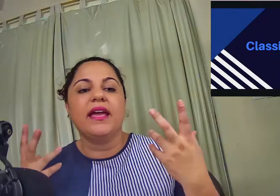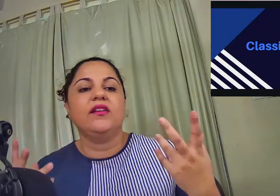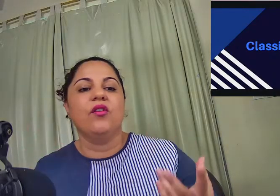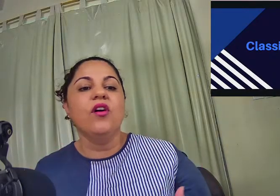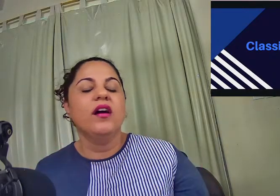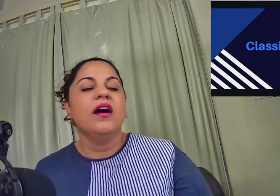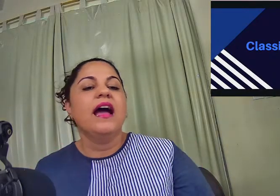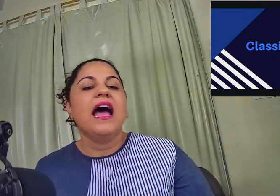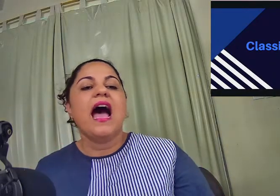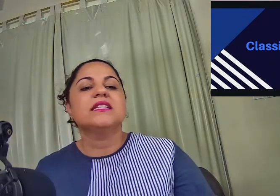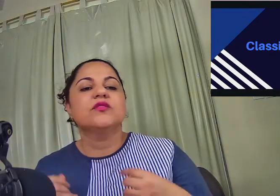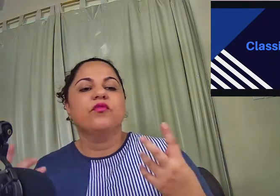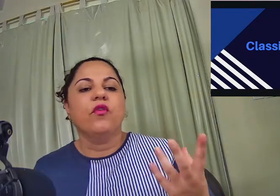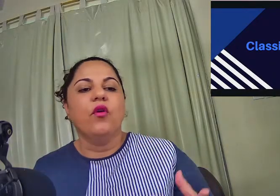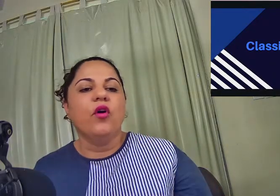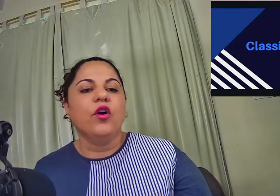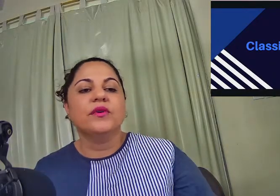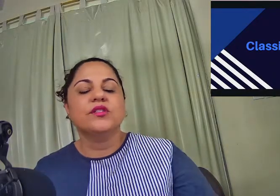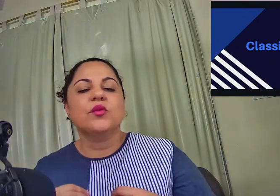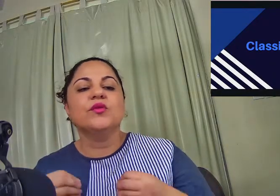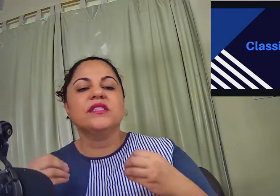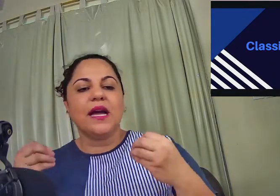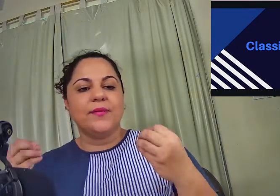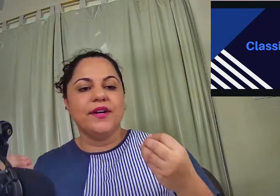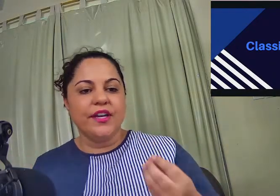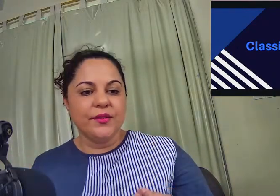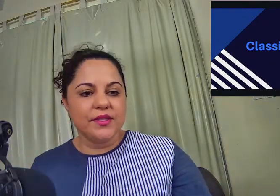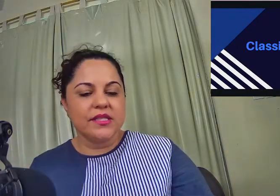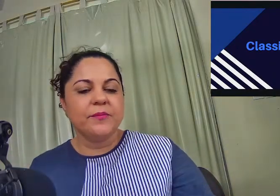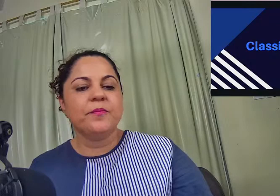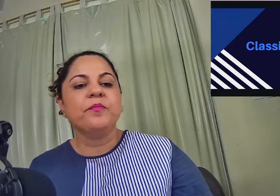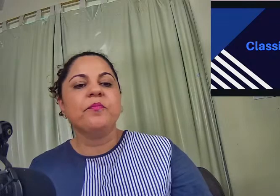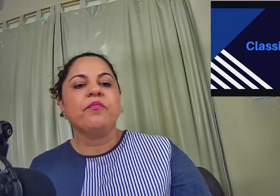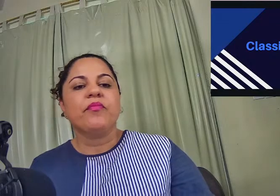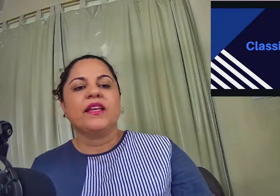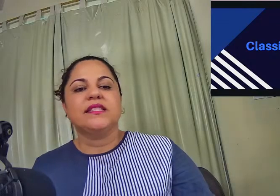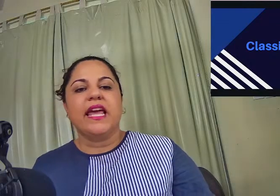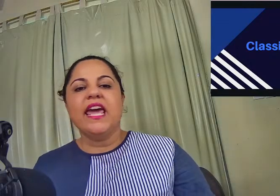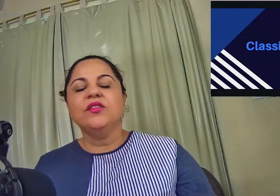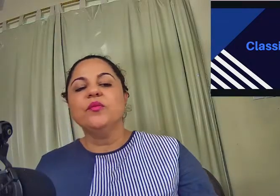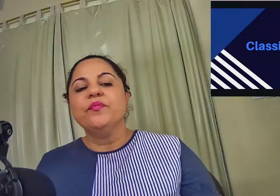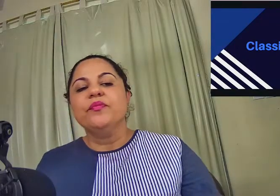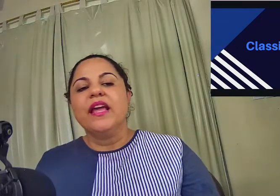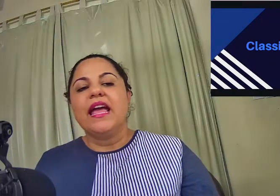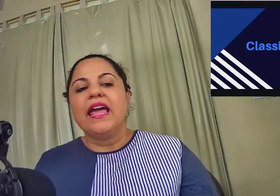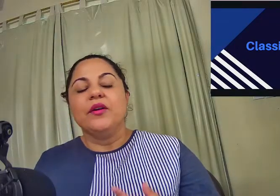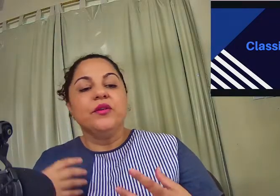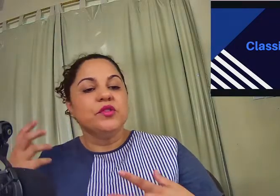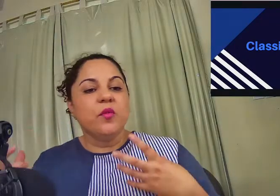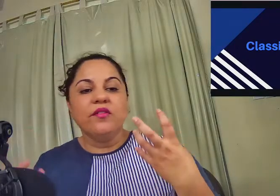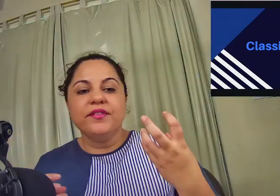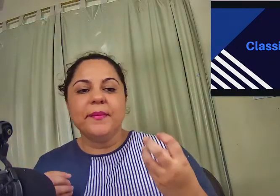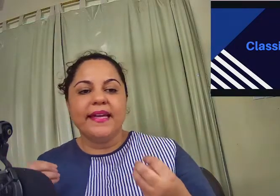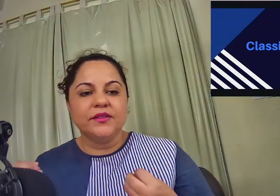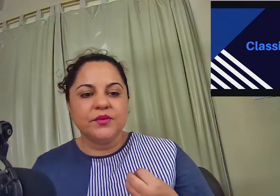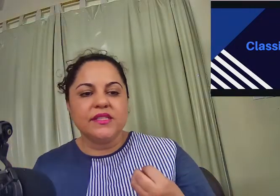melhor as formas, os tamanhos, certo? E os movimentos